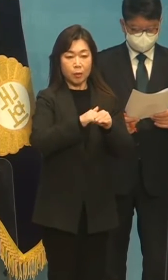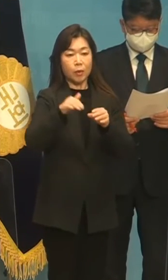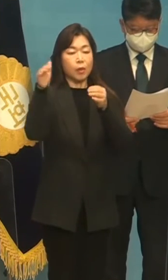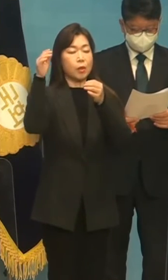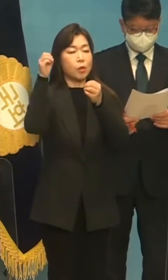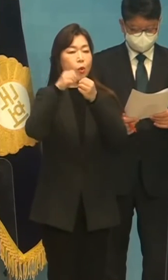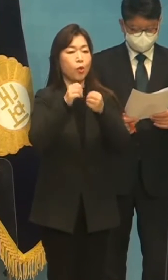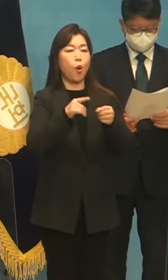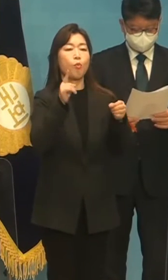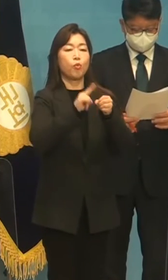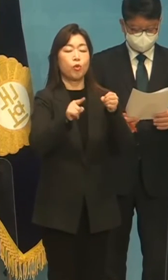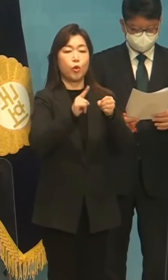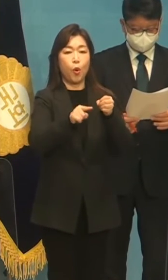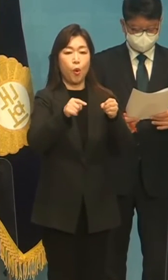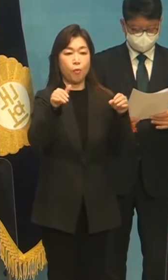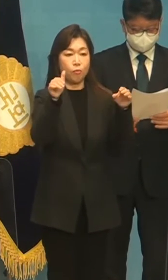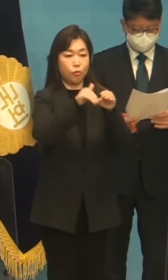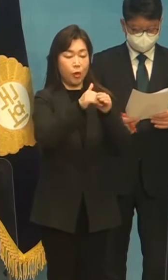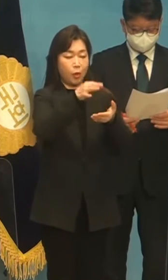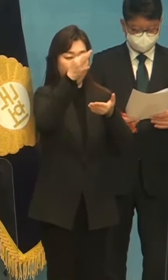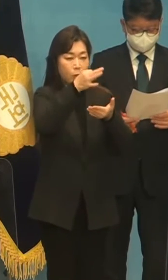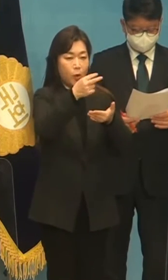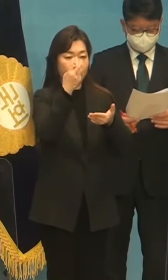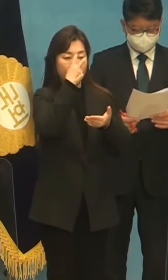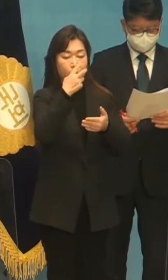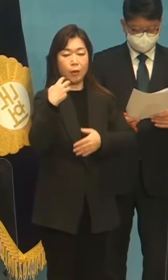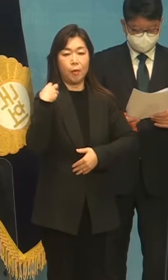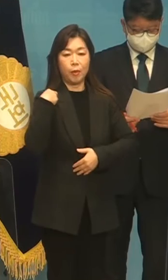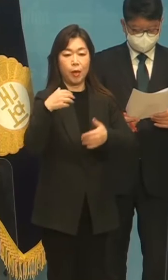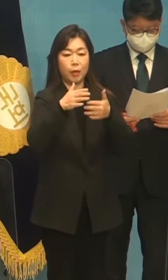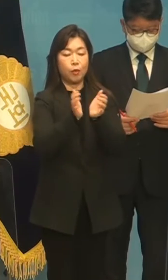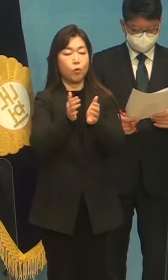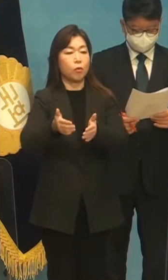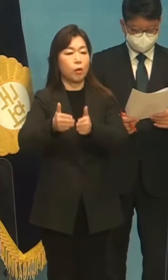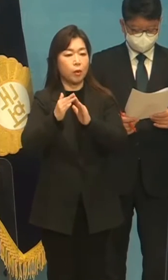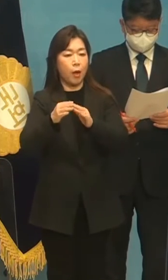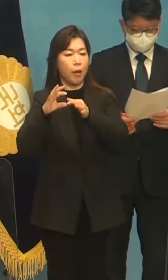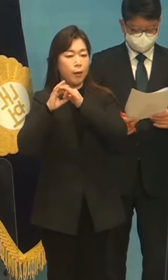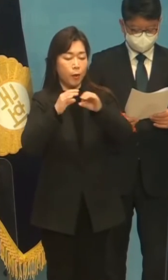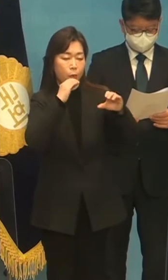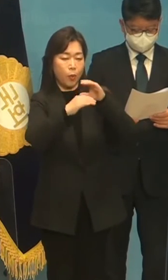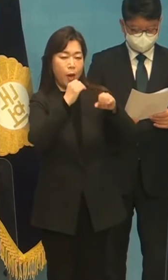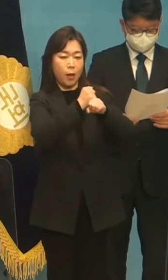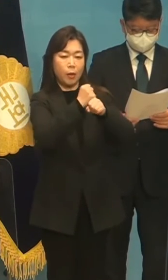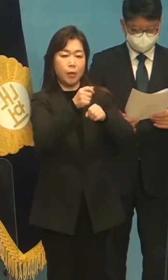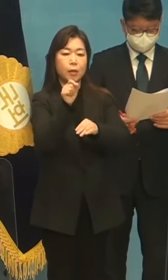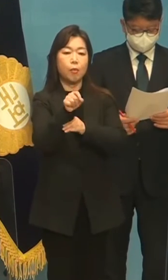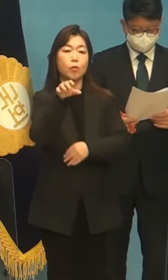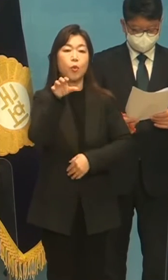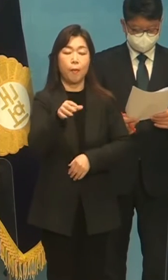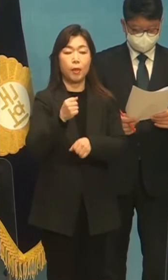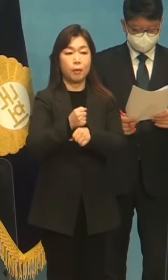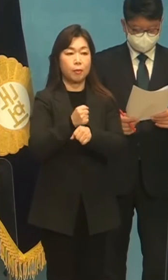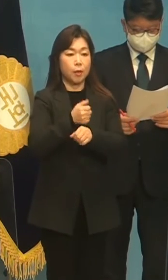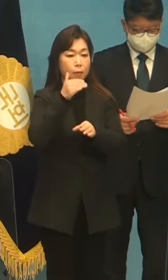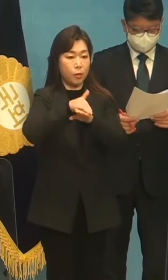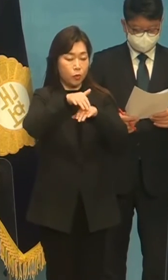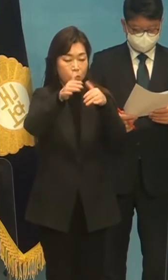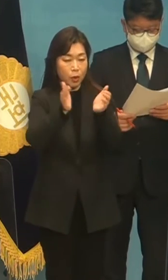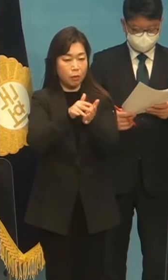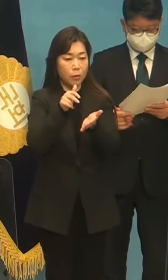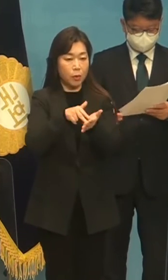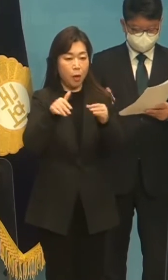전통 불교 문화유산 보존 담당 기구를 두어 끊임없이 소통하는 창구로 삼을 것이다.